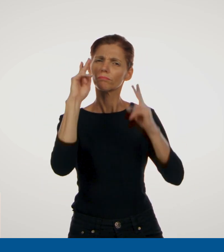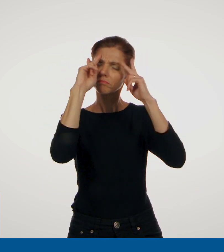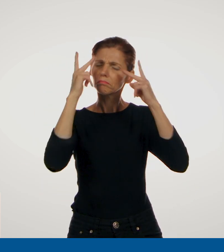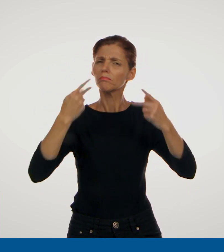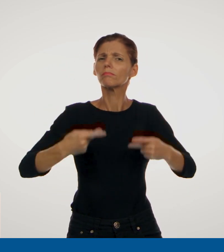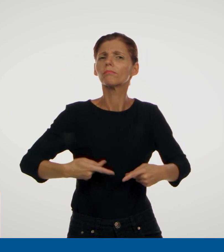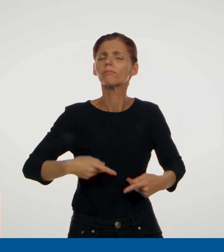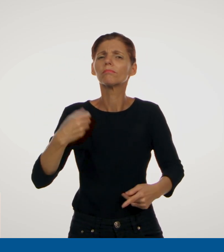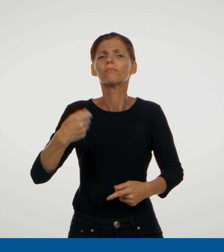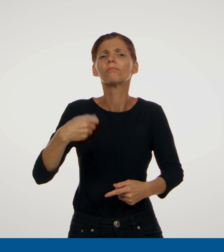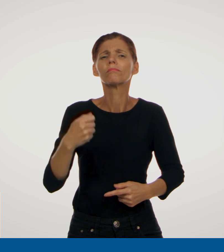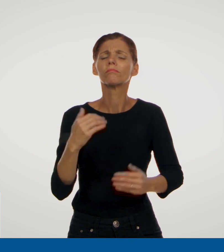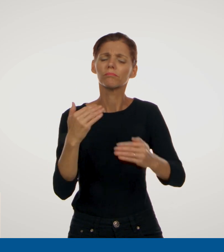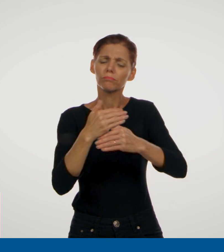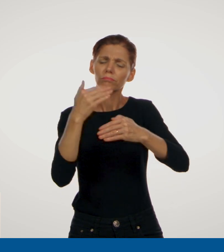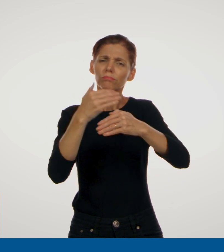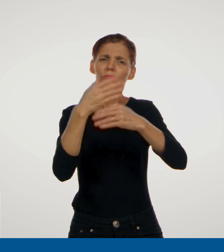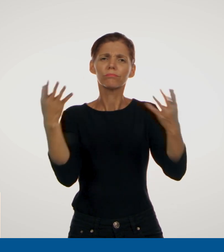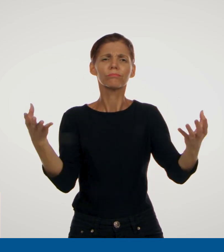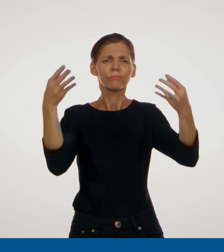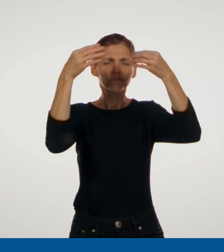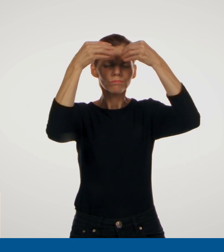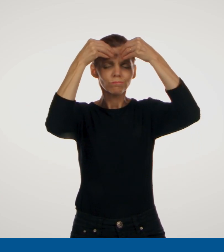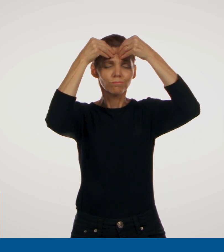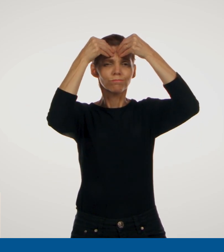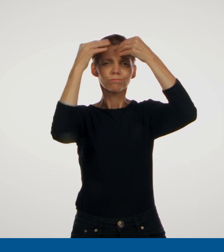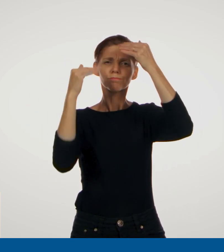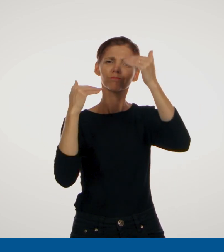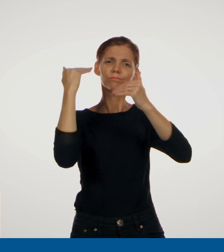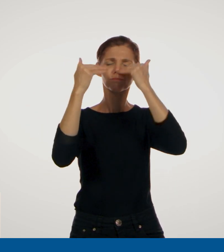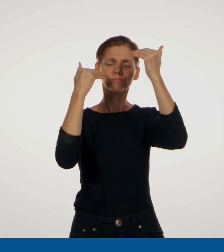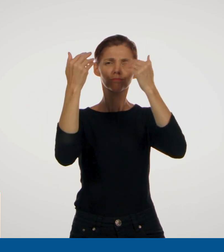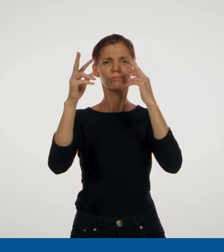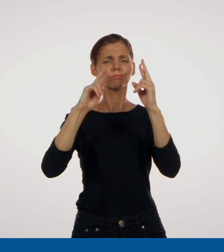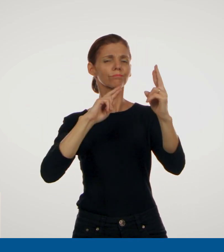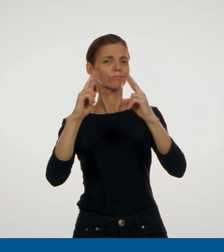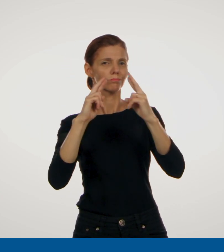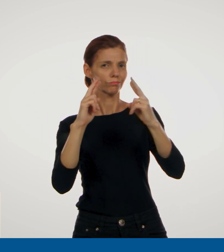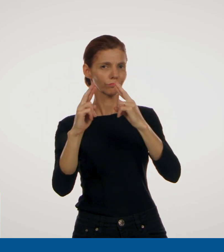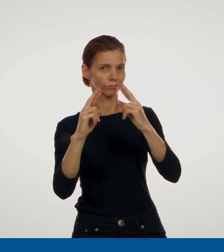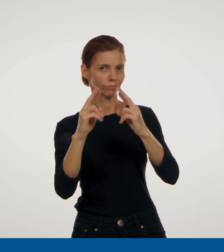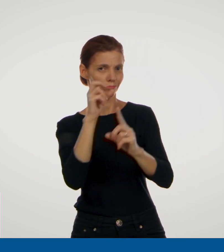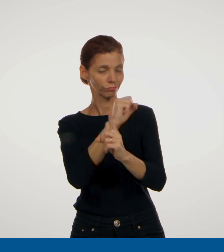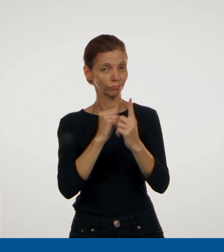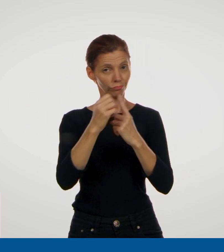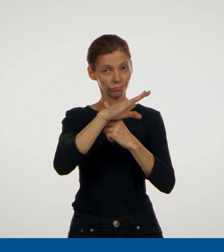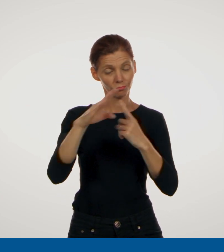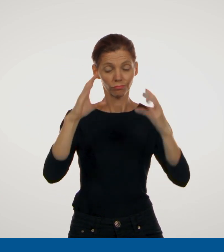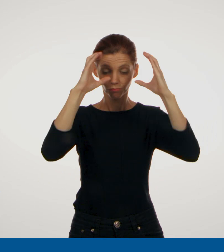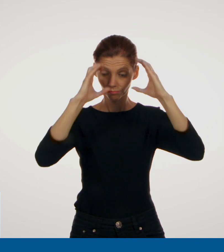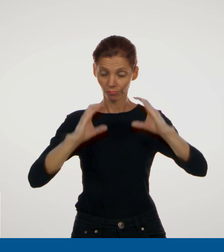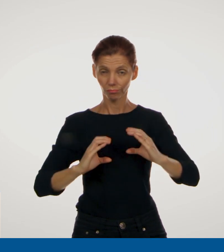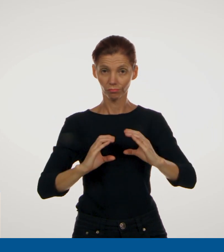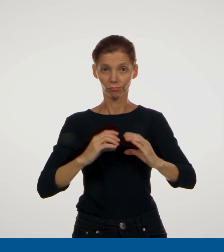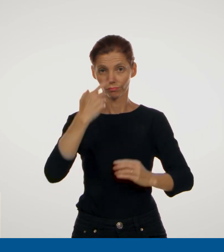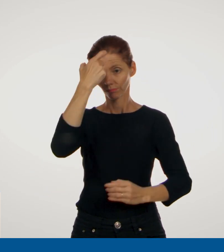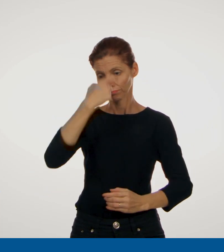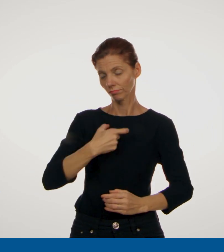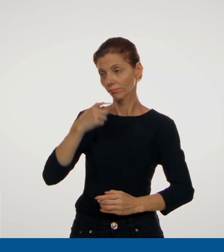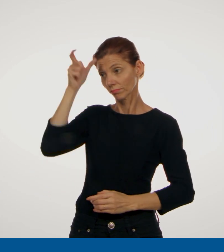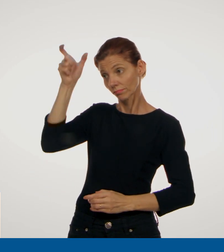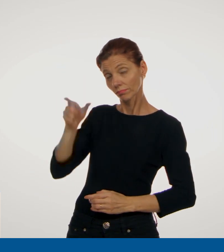humanos que necessita a construção de conhecimento sobre as regras que regulam as relações sociais e nossa conduta com os